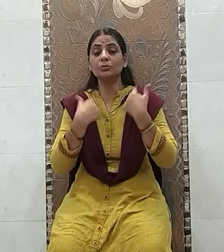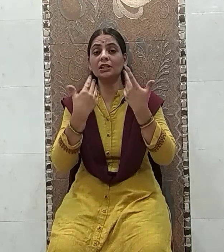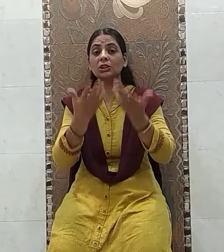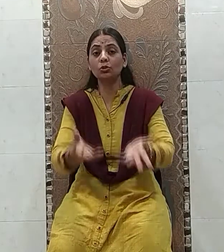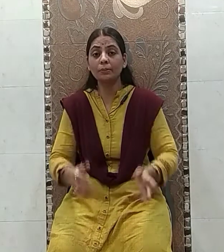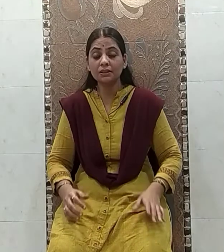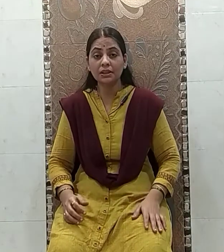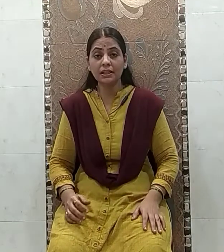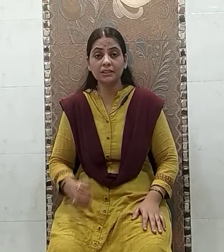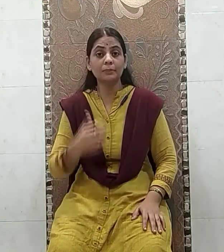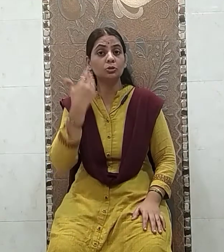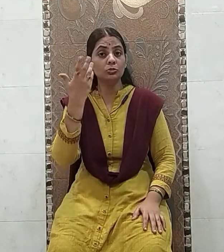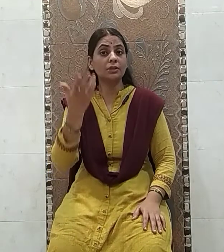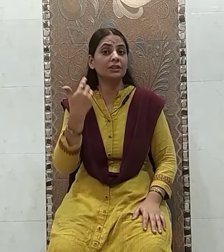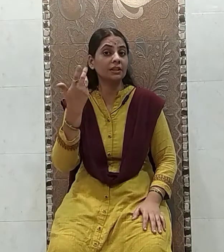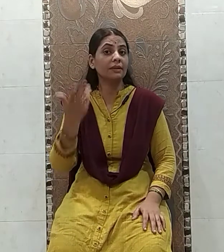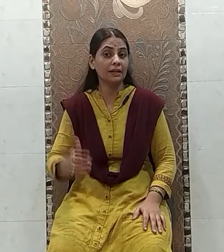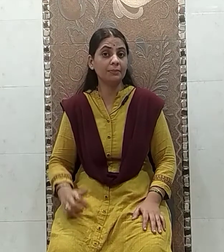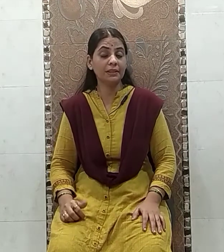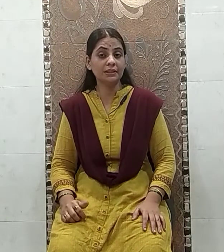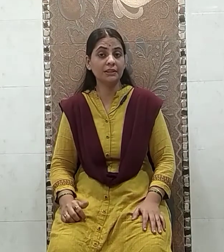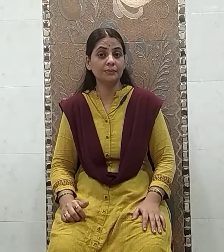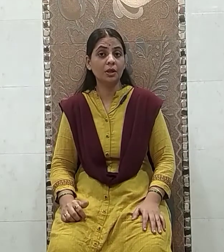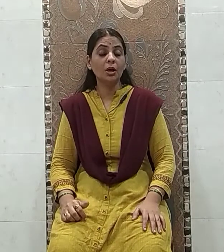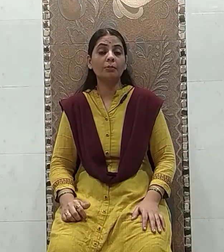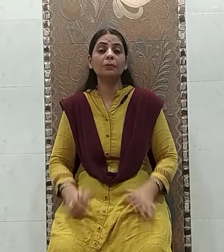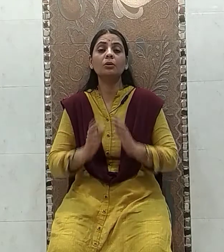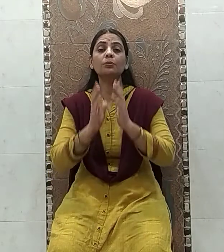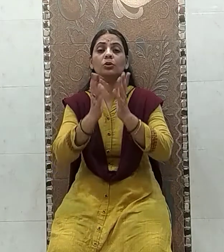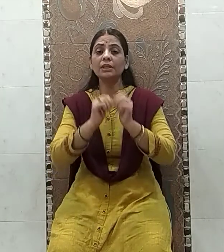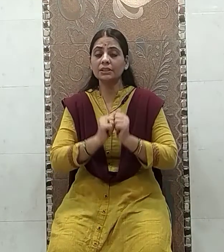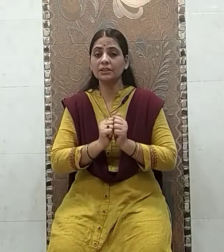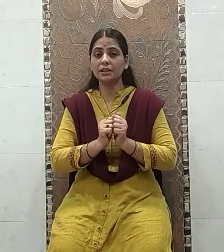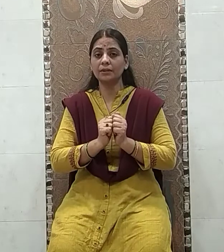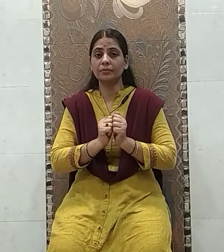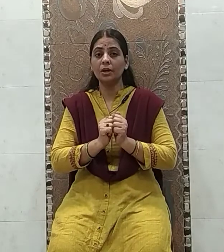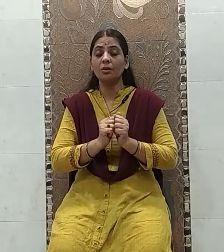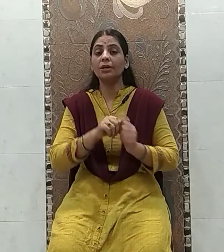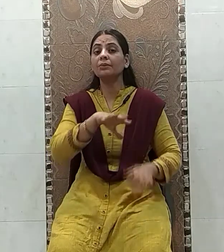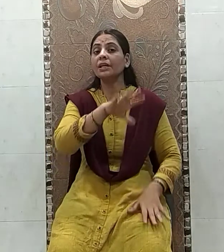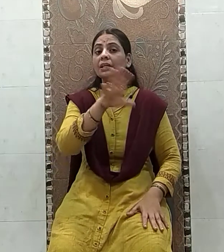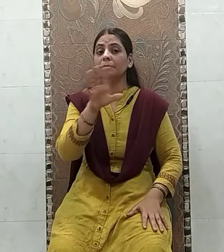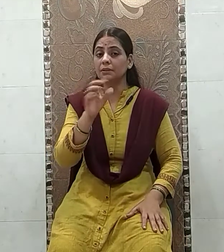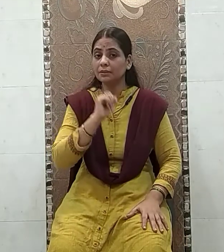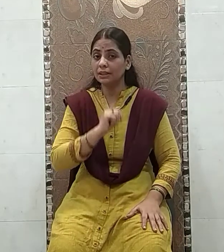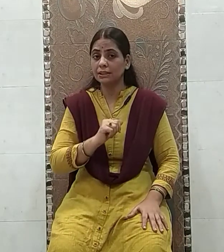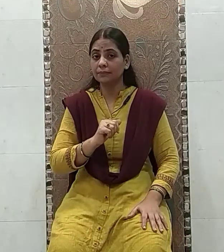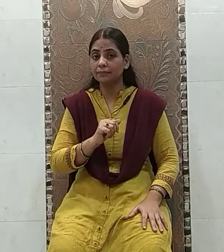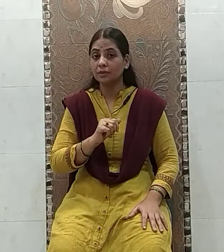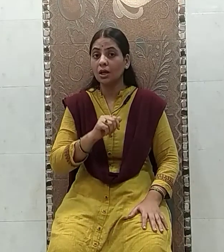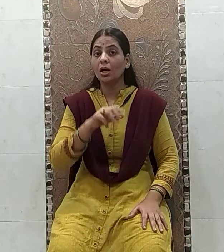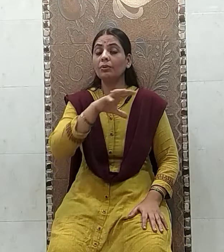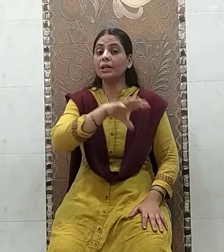तुम्हाला स्वमत करायचं आहे. मग तुमचे विचार वाढले पाहिजे ना. मग भरपूर वाचन करा, वेगवेगळे निबंध वाचा,